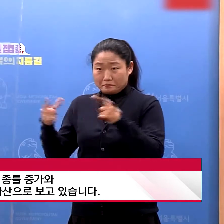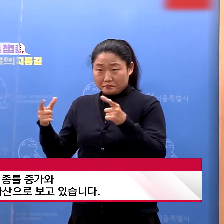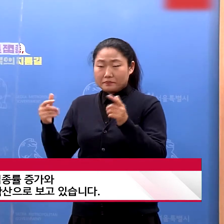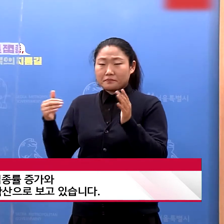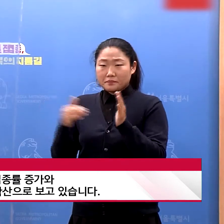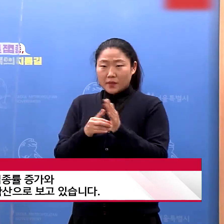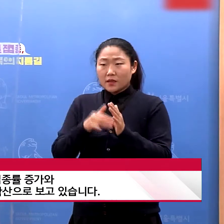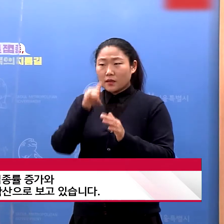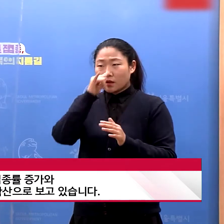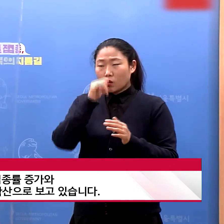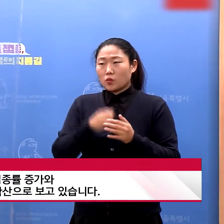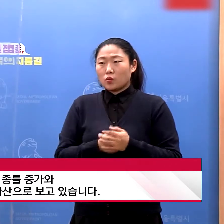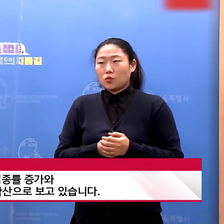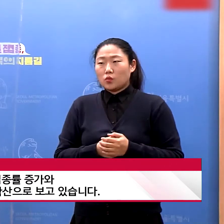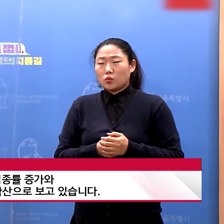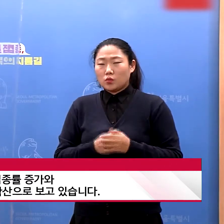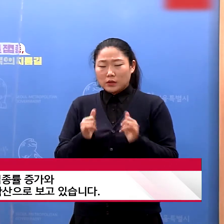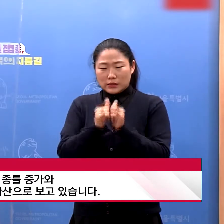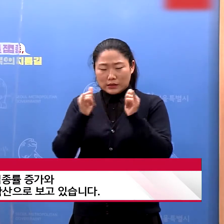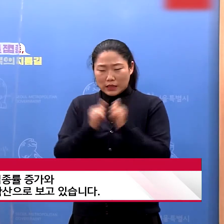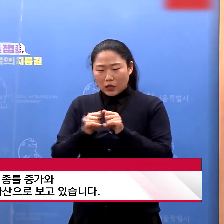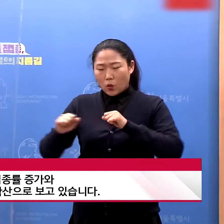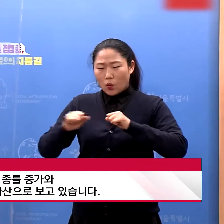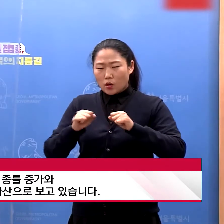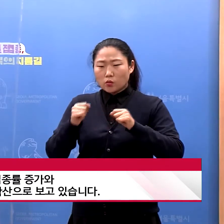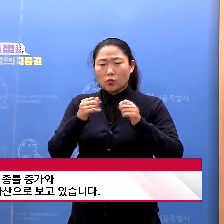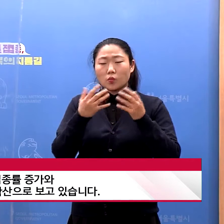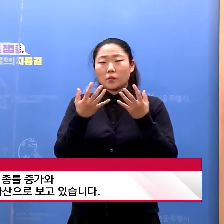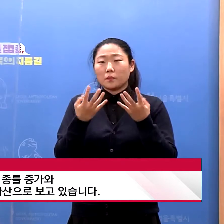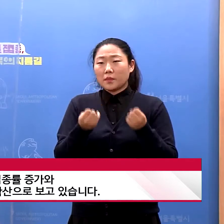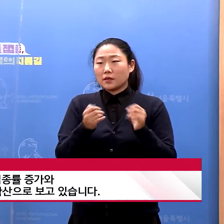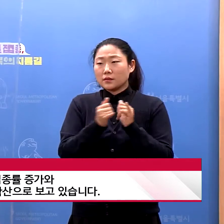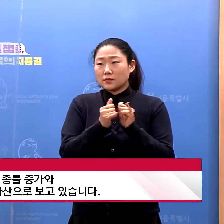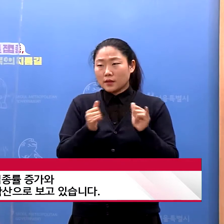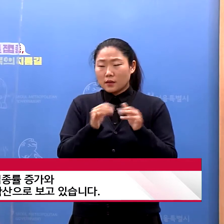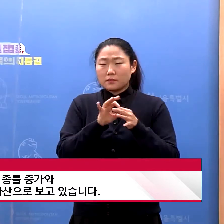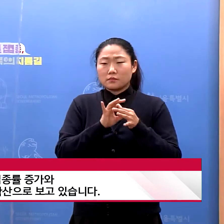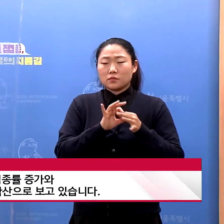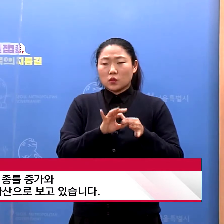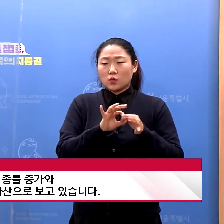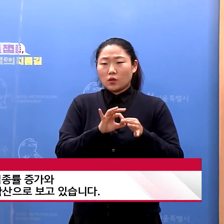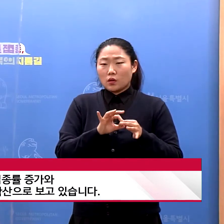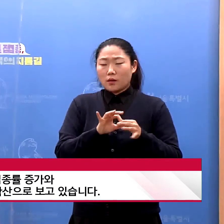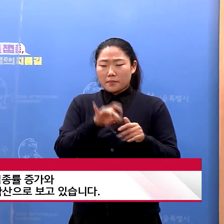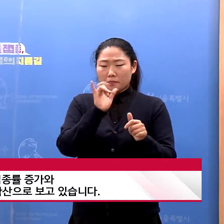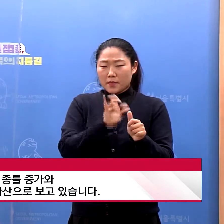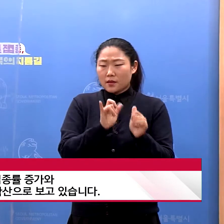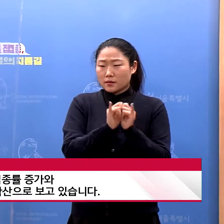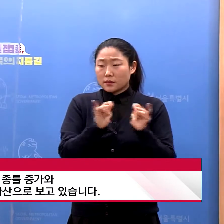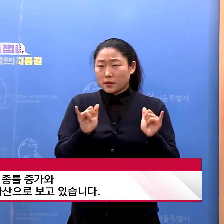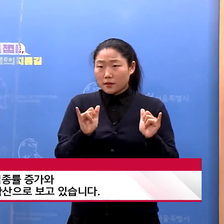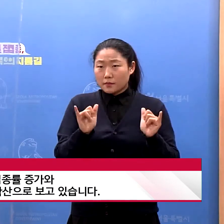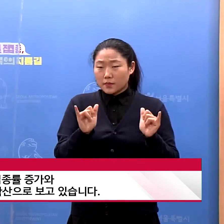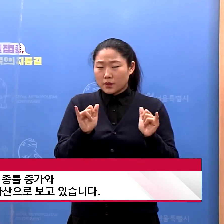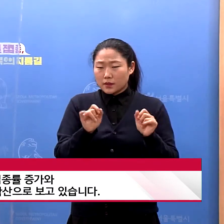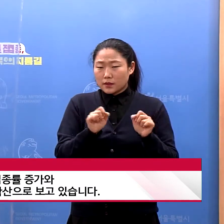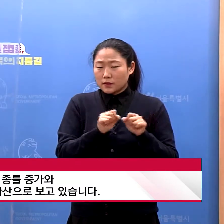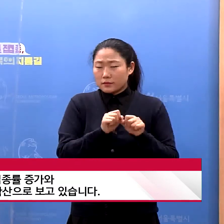증가와 그리고 사회적 활동량이 많은 계층을 통한 확진자